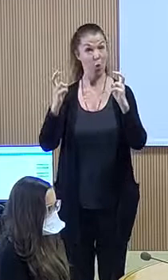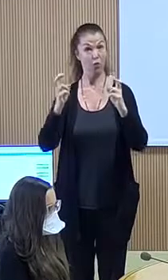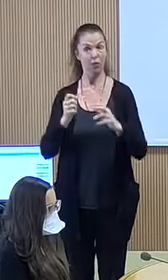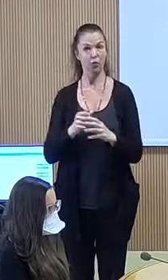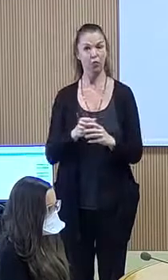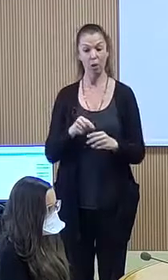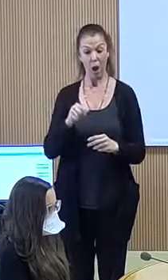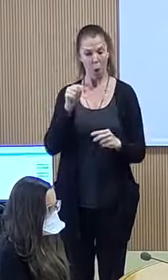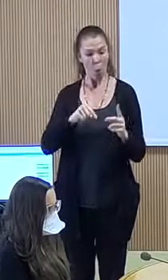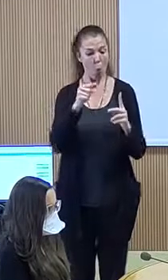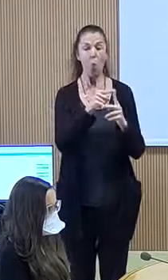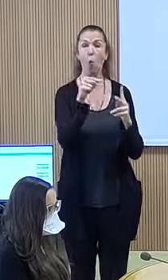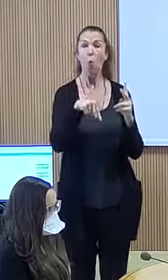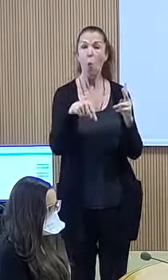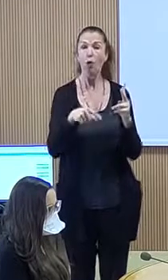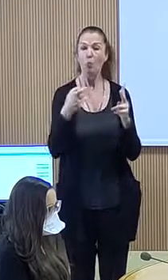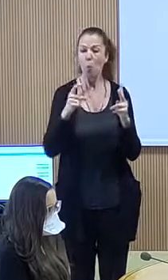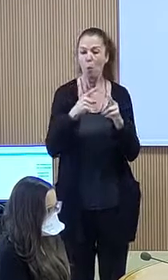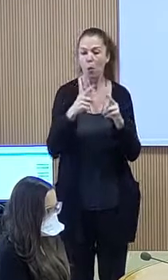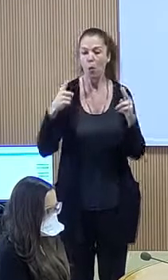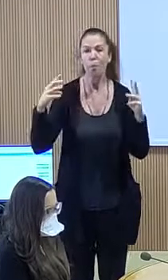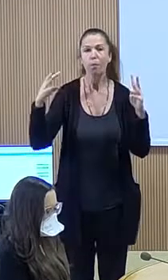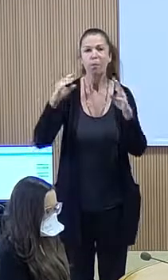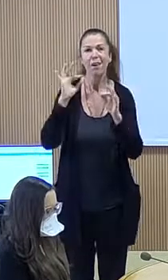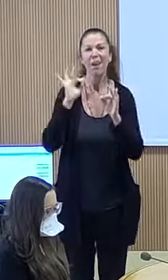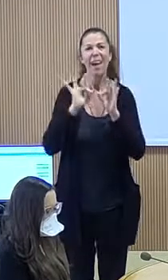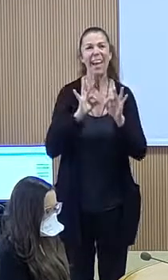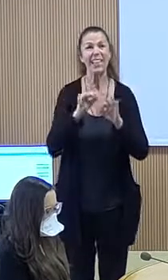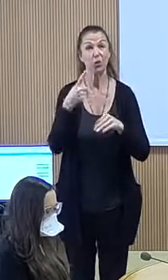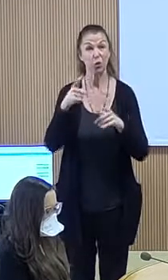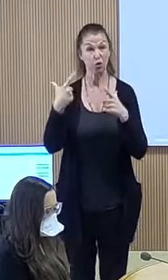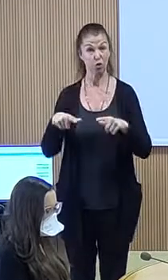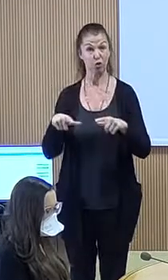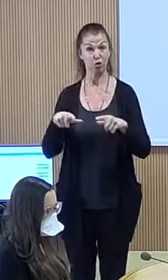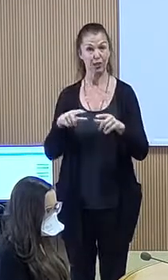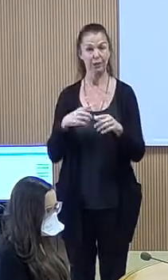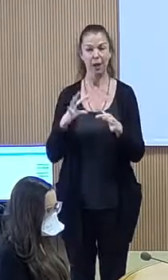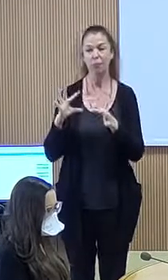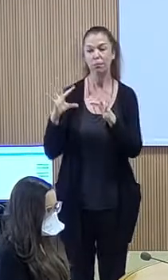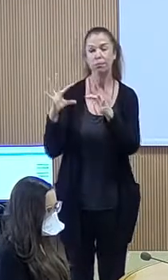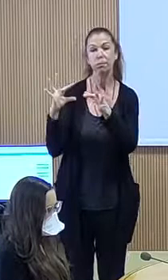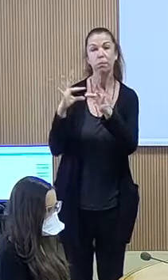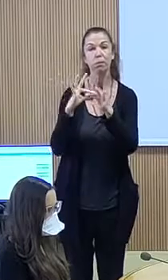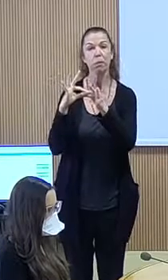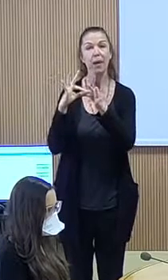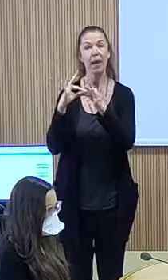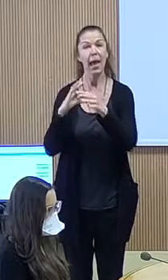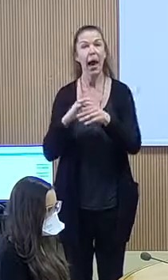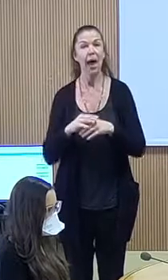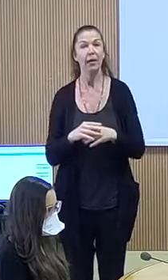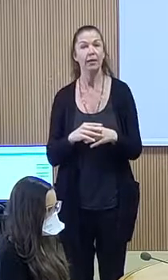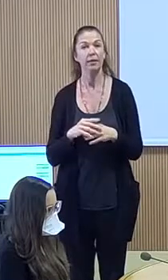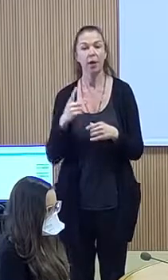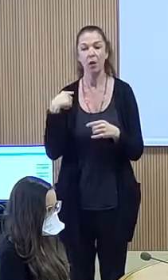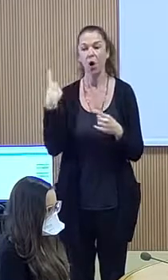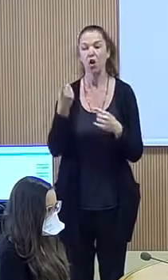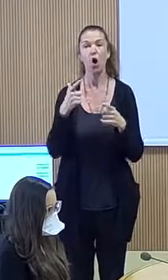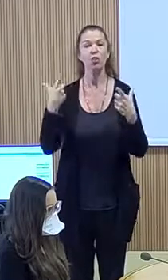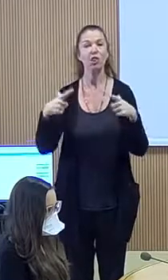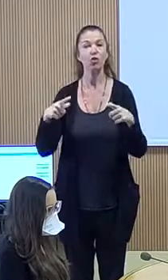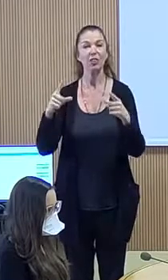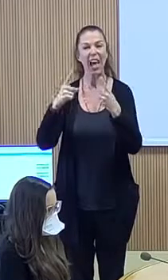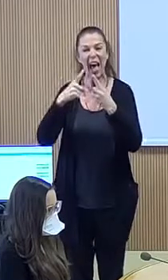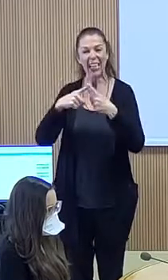cioè quel momento molto critico per la nostra città legata al fatto che la nostra città a differenza di tanti piccoli